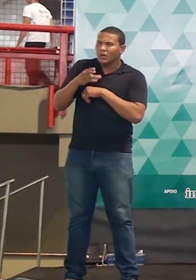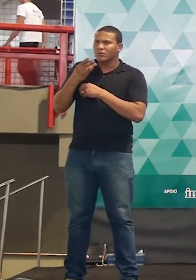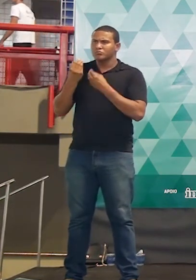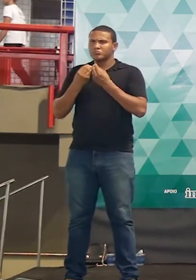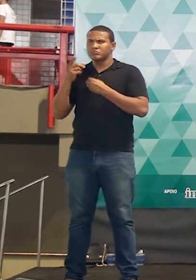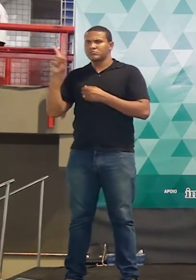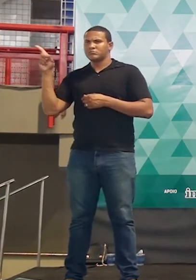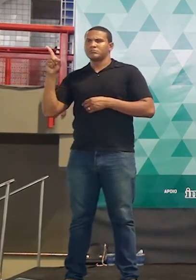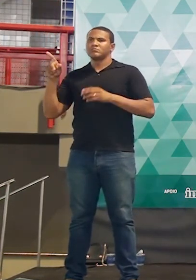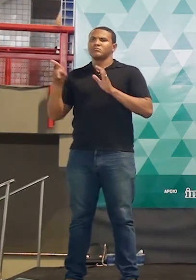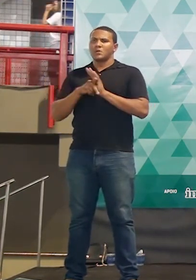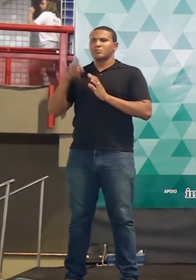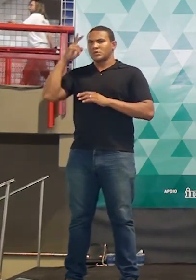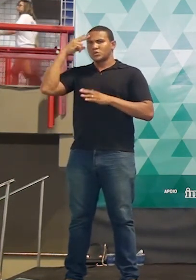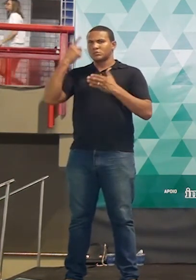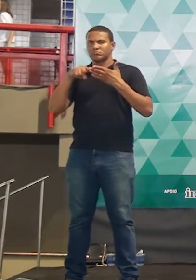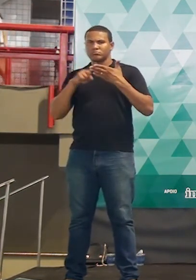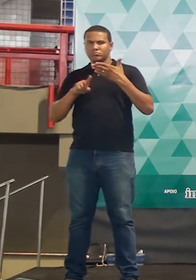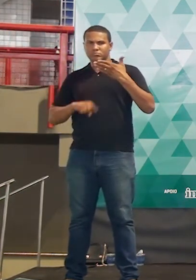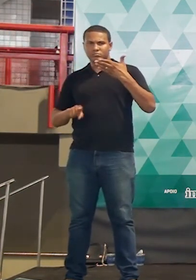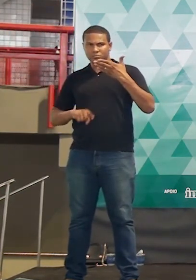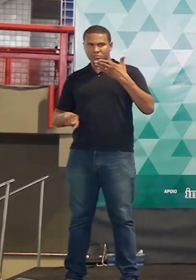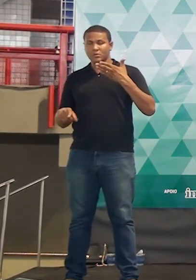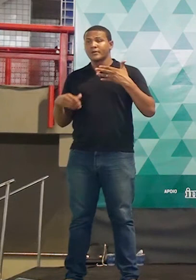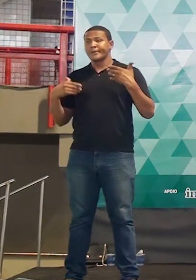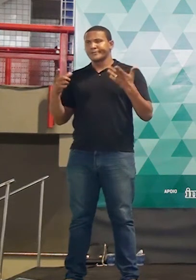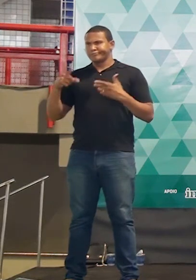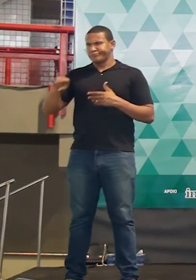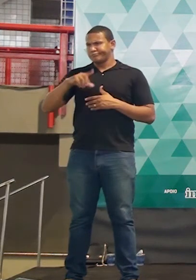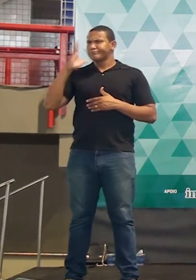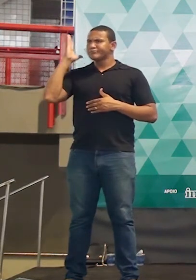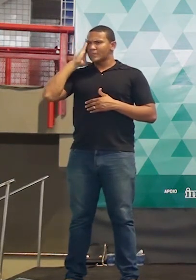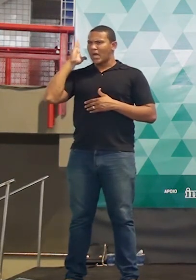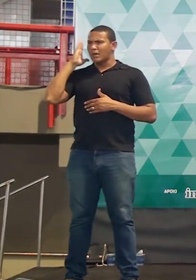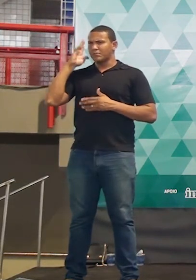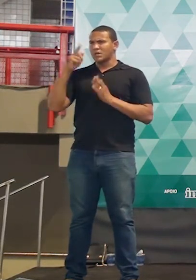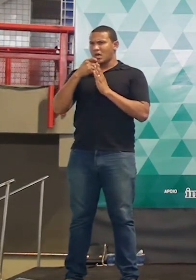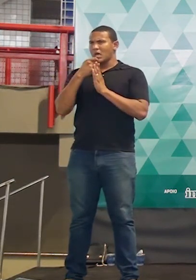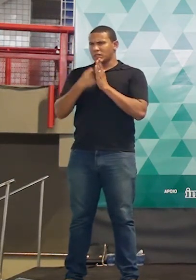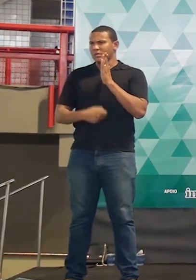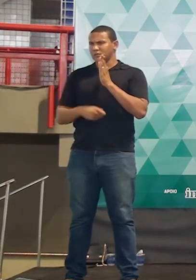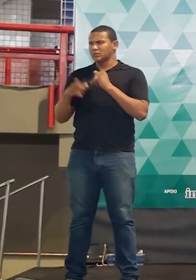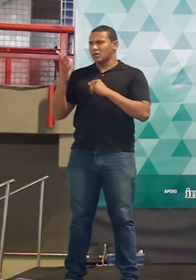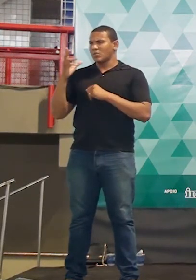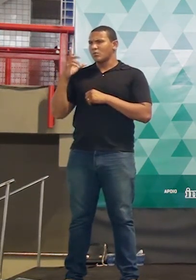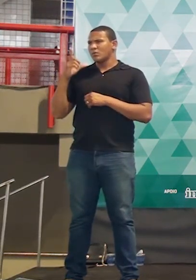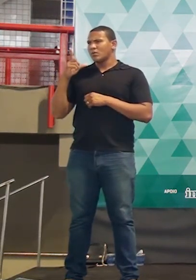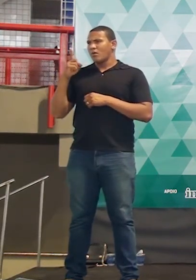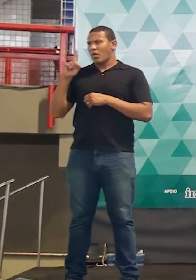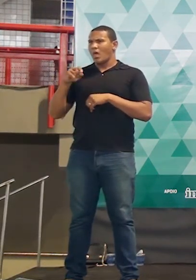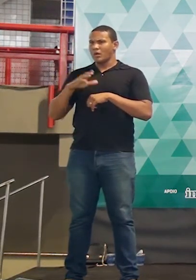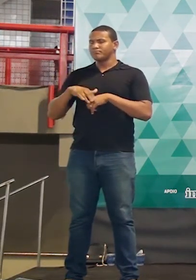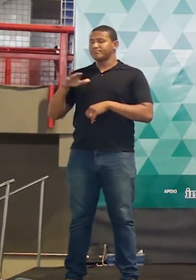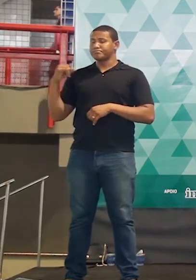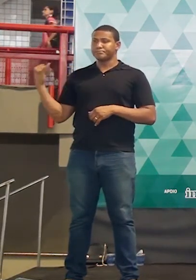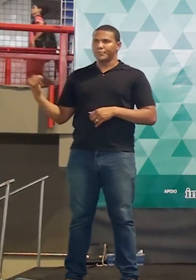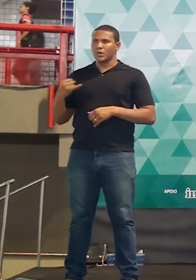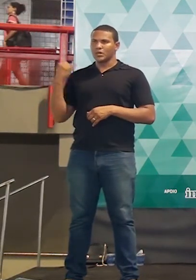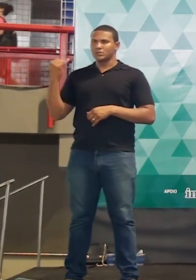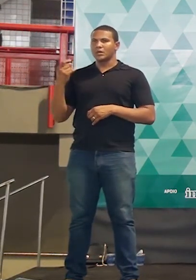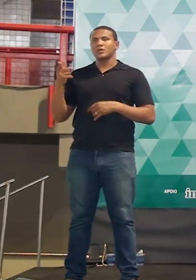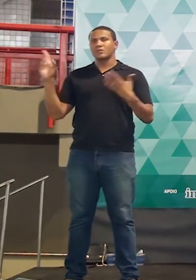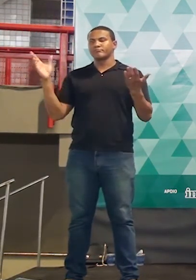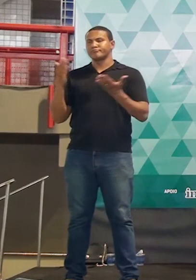já sabem que uma das provas mais importantes é a redação. Então vamos começar a nossa